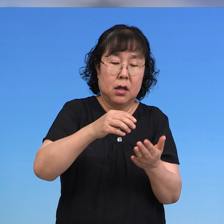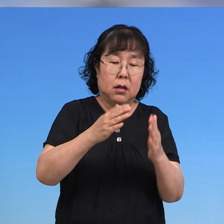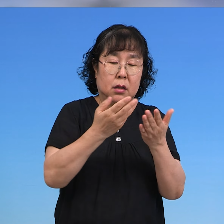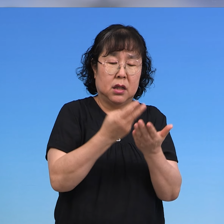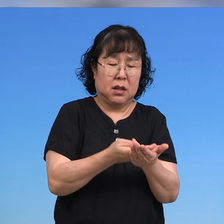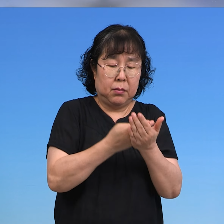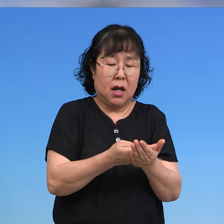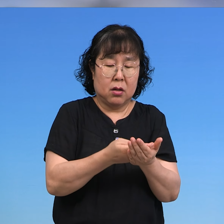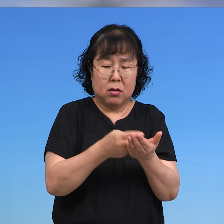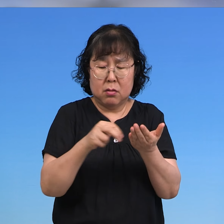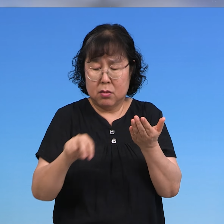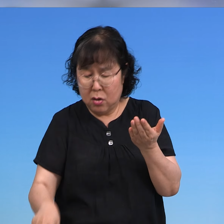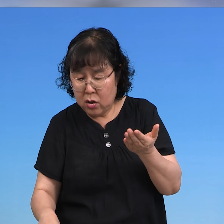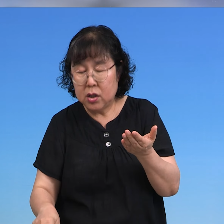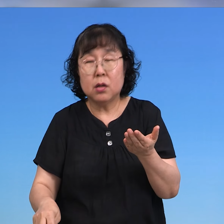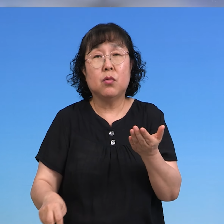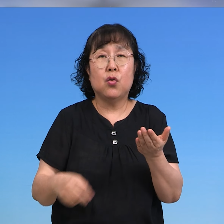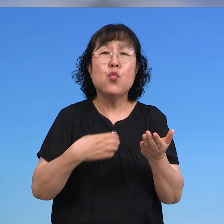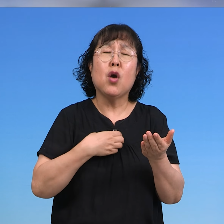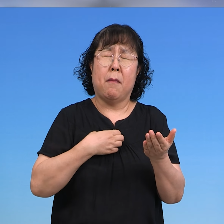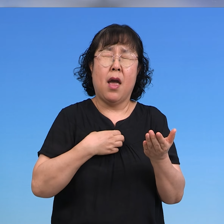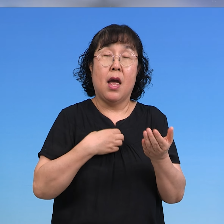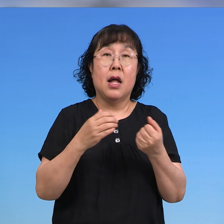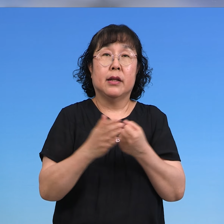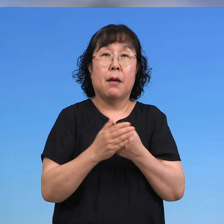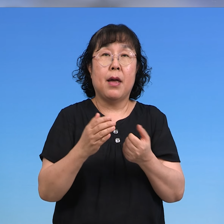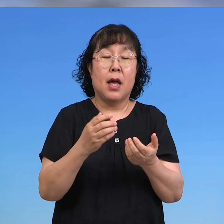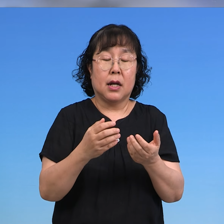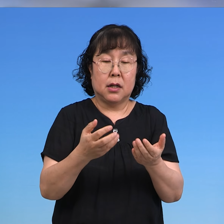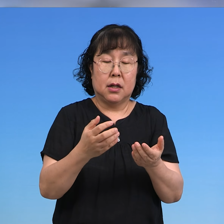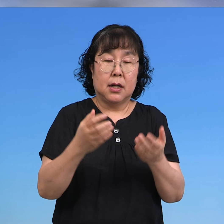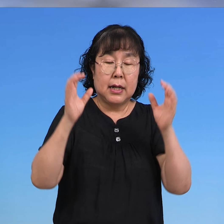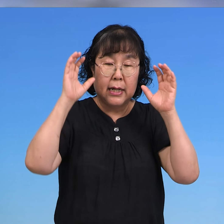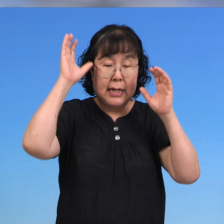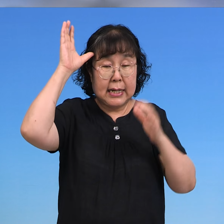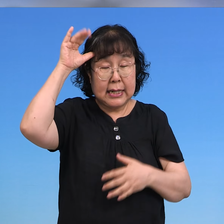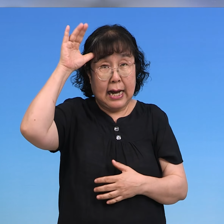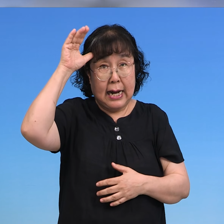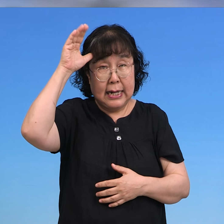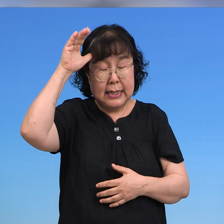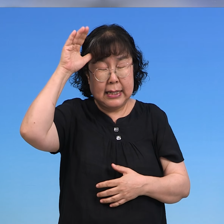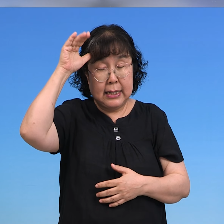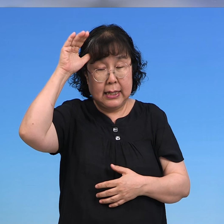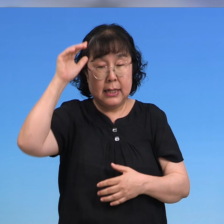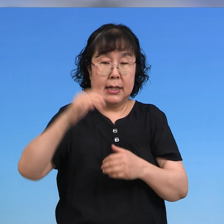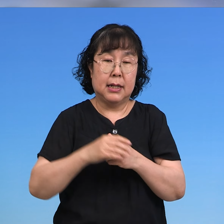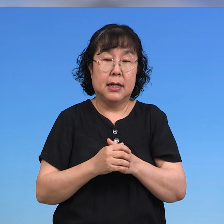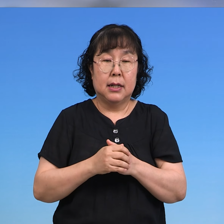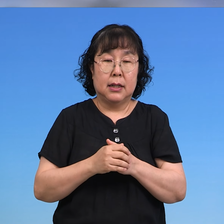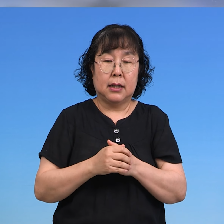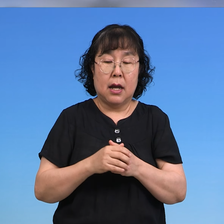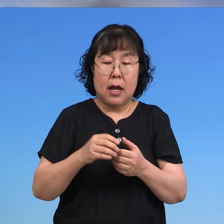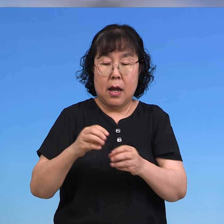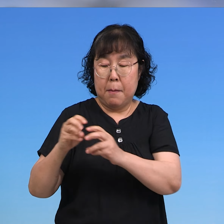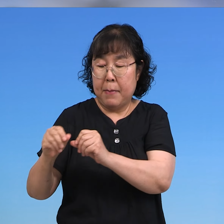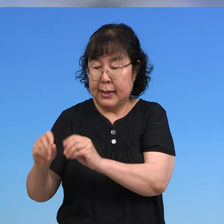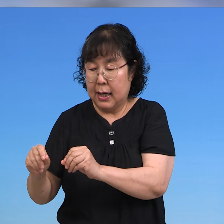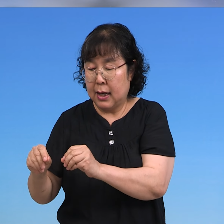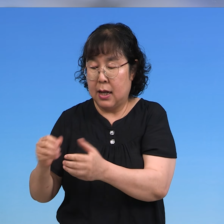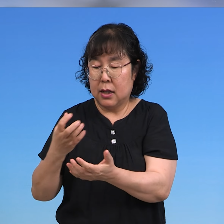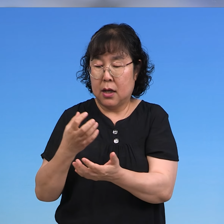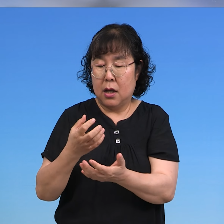그 강아지를 이제 바닥에 내려놓으려고 이제 내가 이제 손을 안으려고 하는데 확